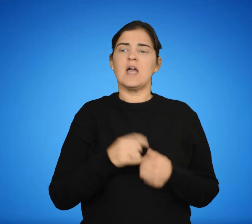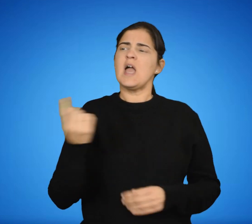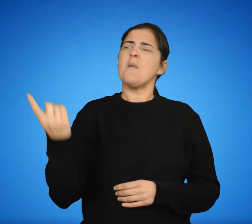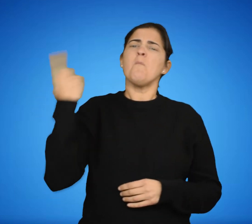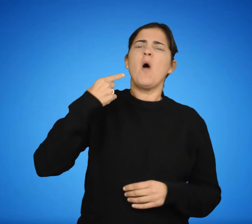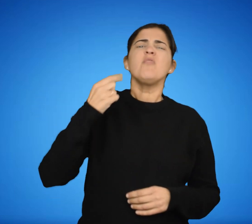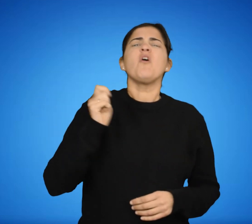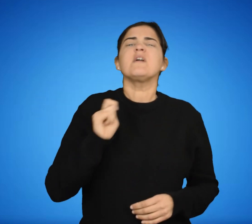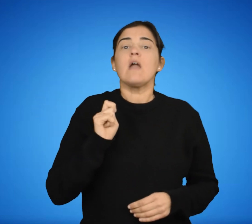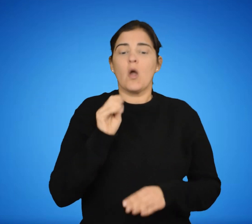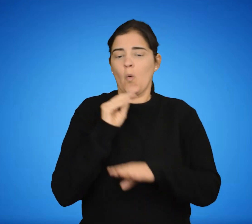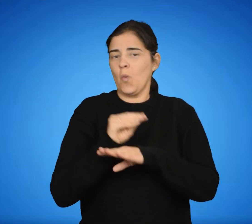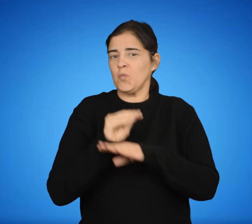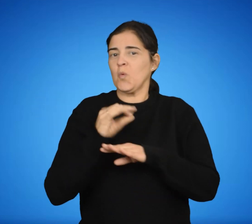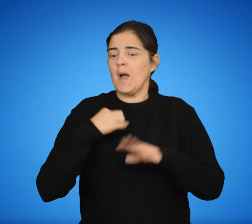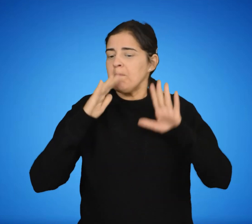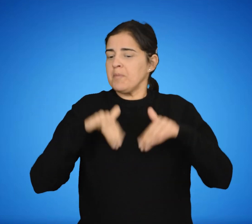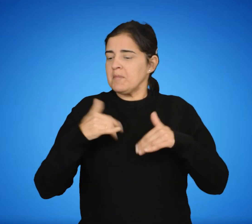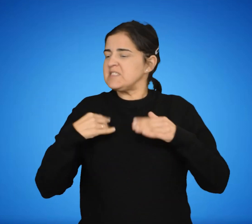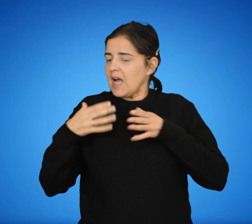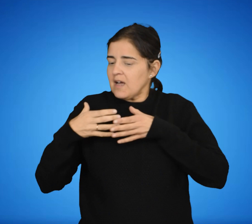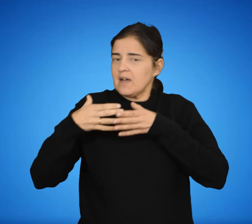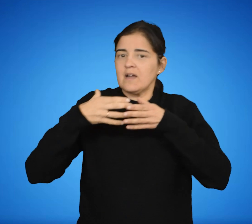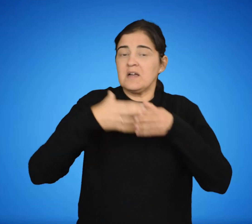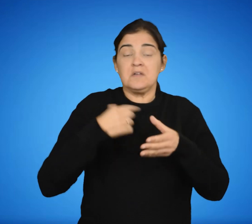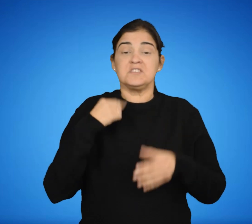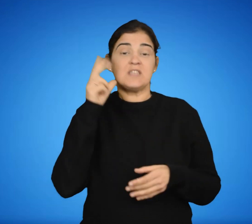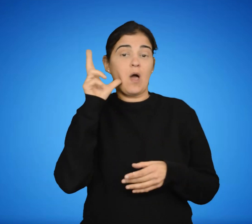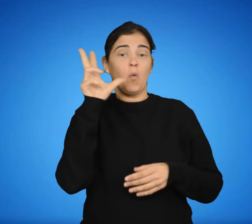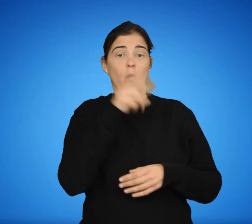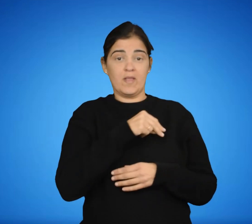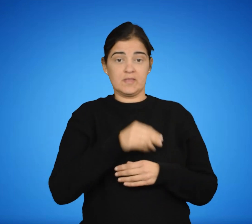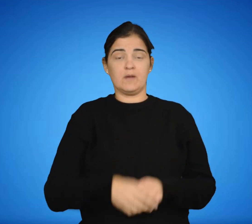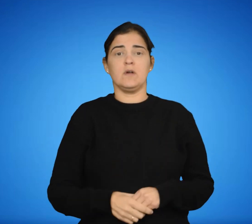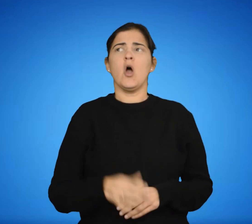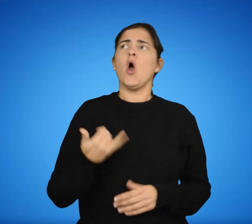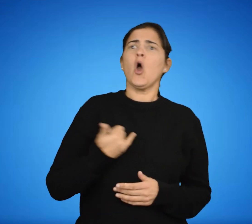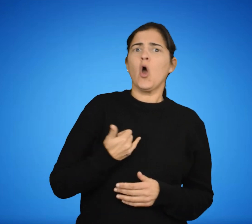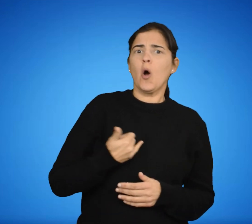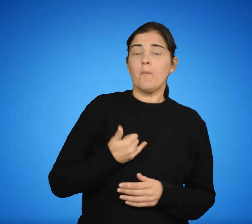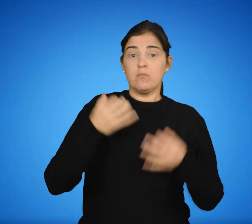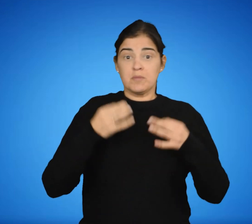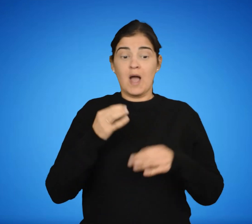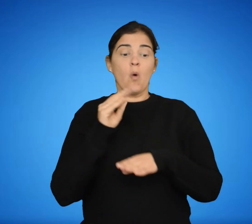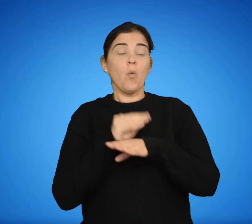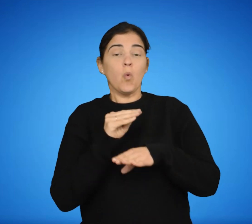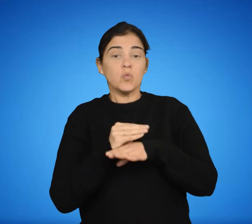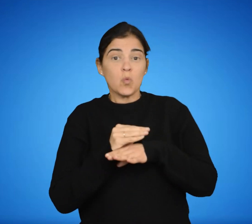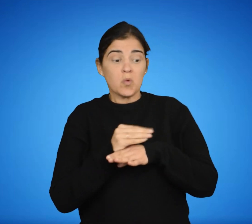¿Impuesto por quién? Por la cultura a la cual pertenecemos sin darnos cuenta. ¿Cómo? La cultura funciona, y